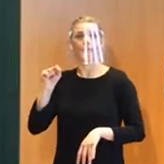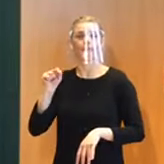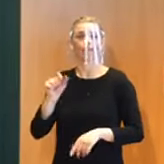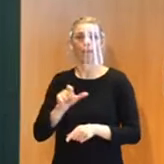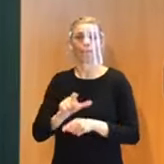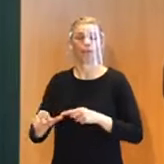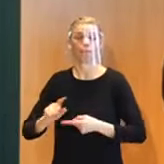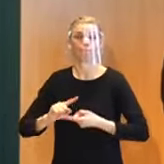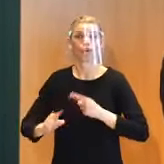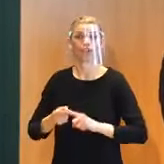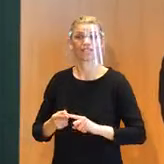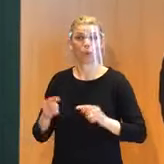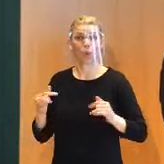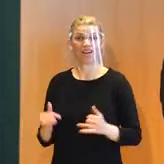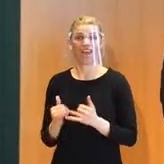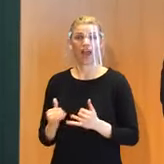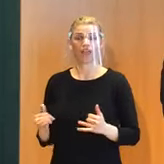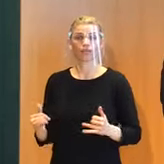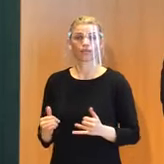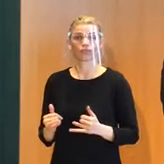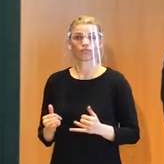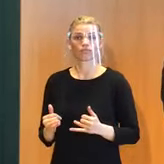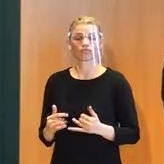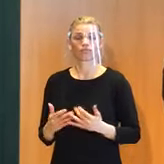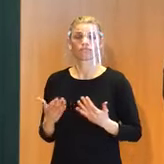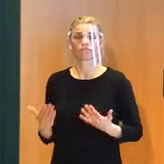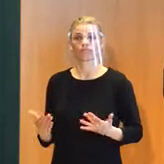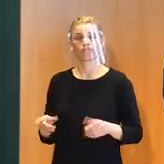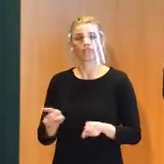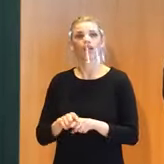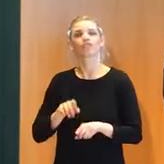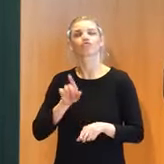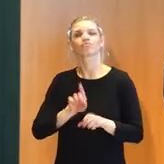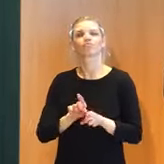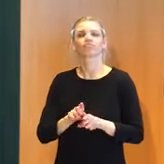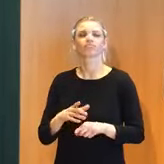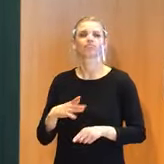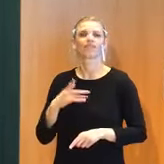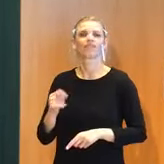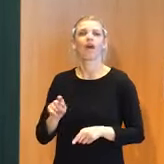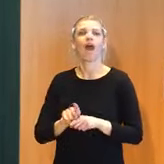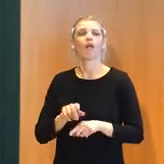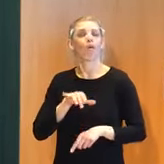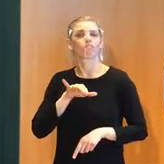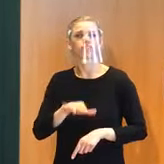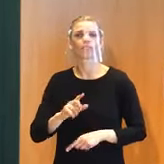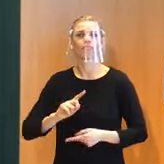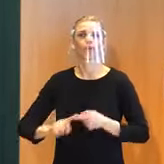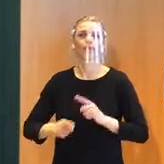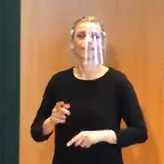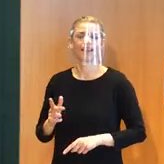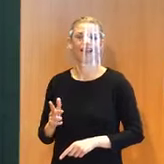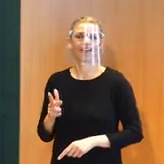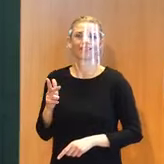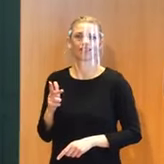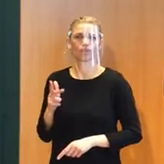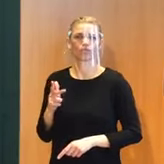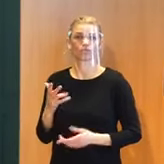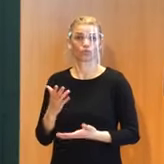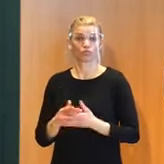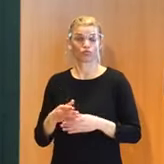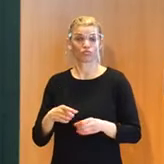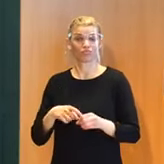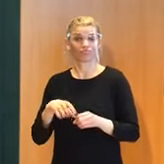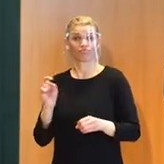realitu, aj dostatok, povedal by som, takej politickej hrdosti, keď už teda z tej vlády, keď už odišiel z